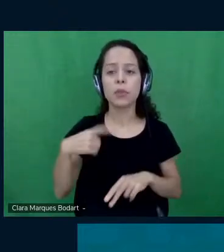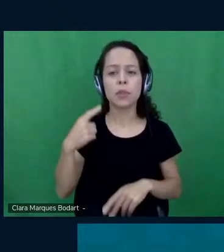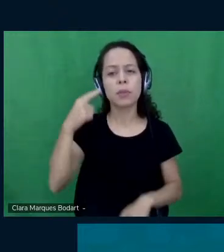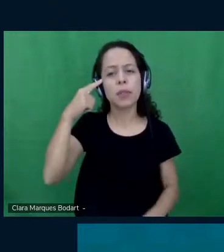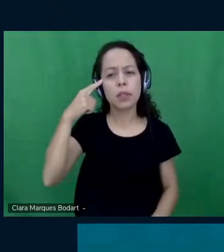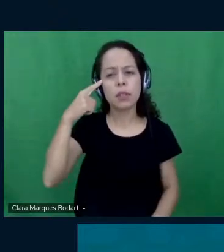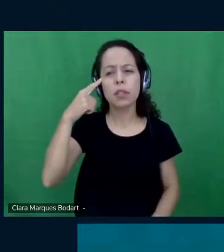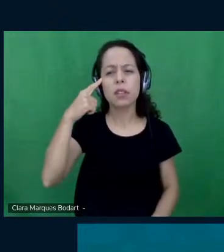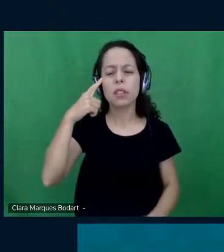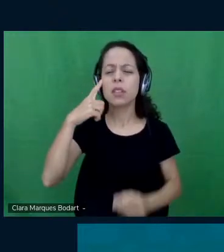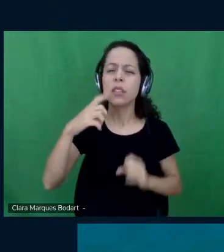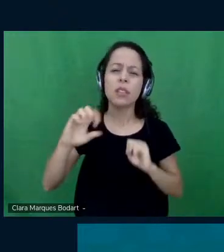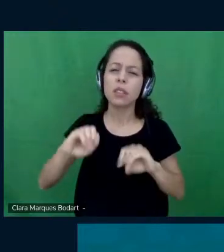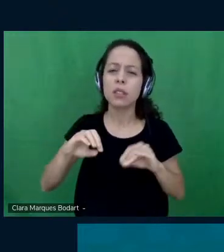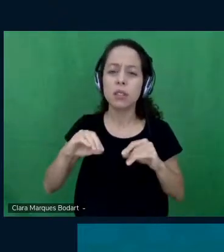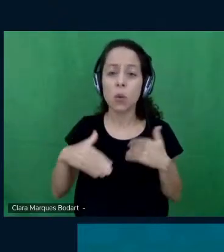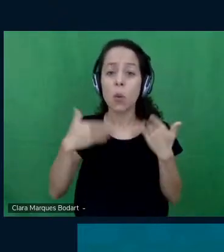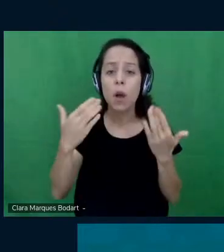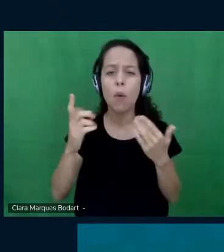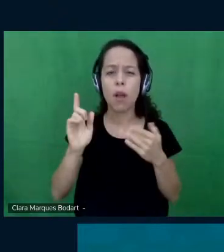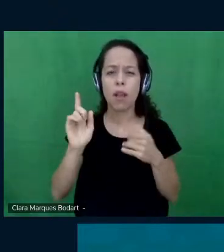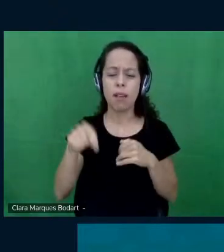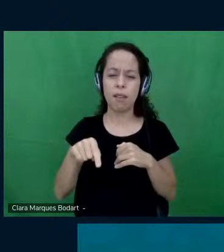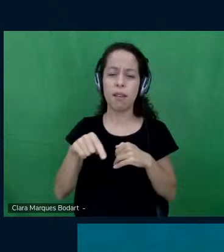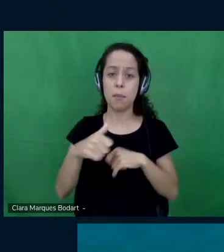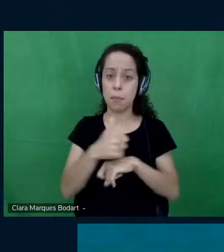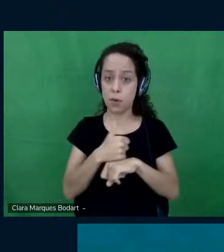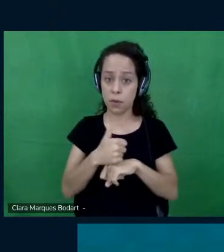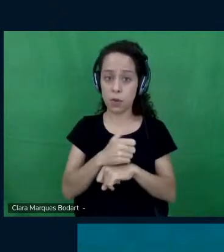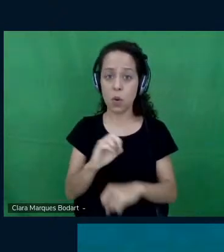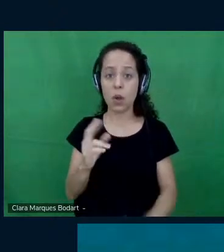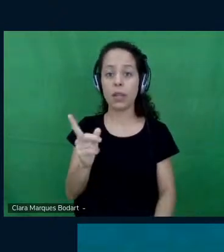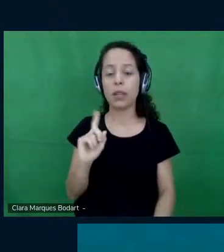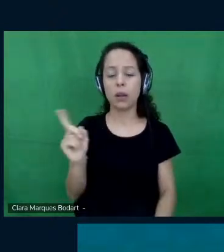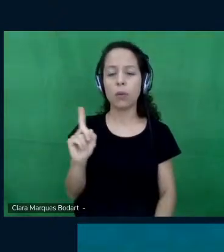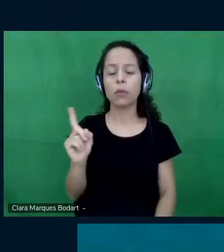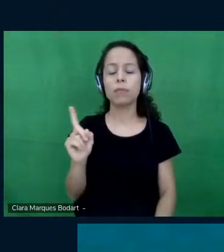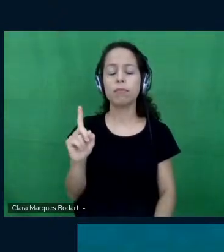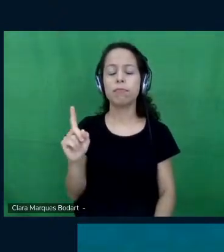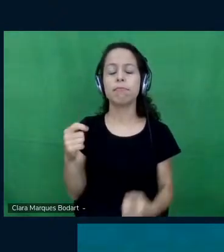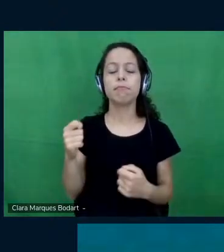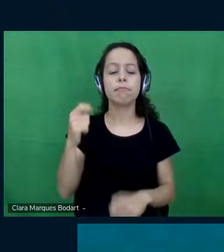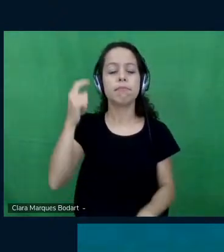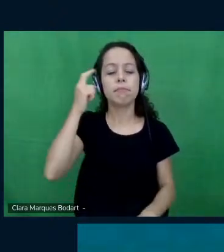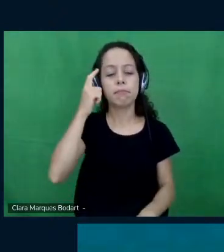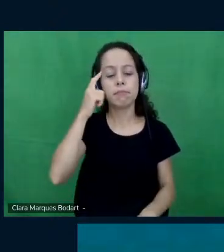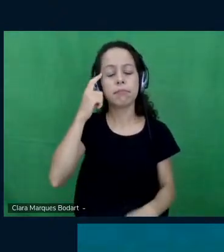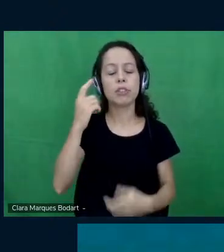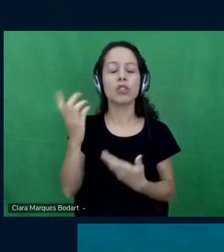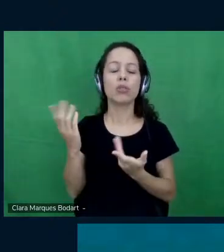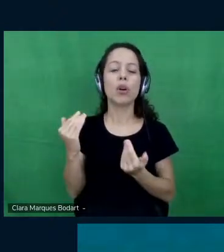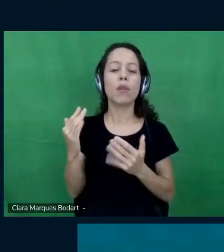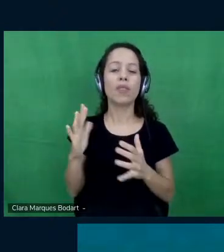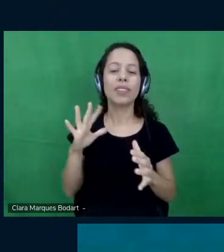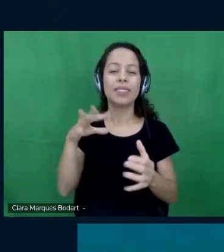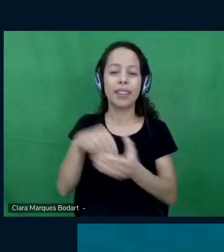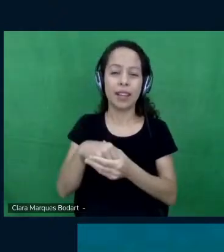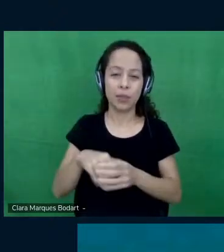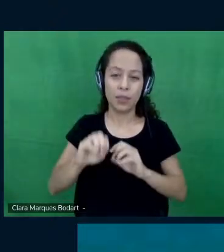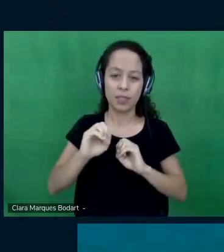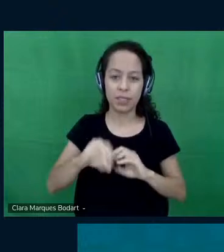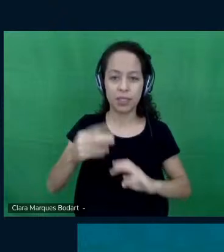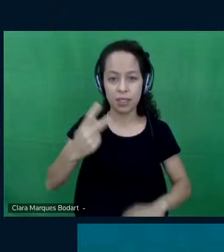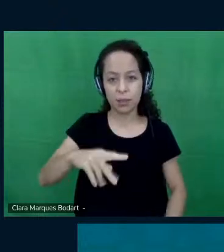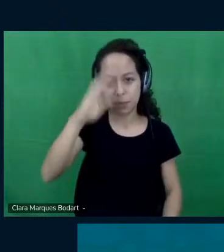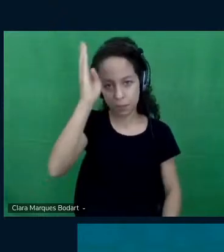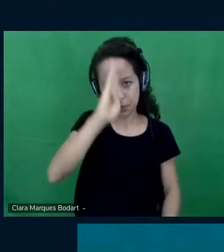educação, profissional ou não, né, para essa juventude que está na educação brasileira hoje. Porque